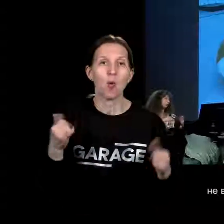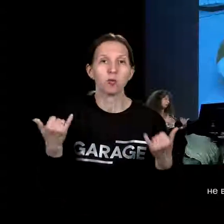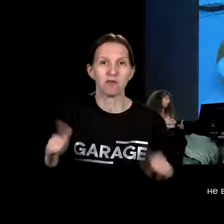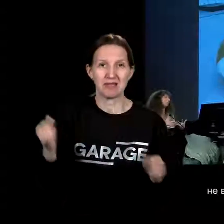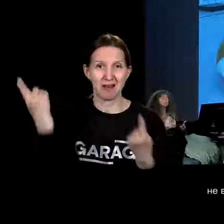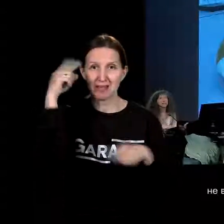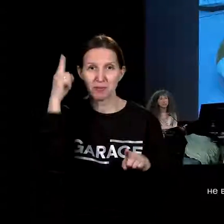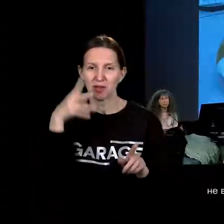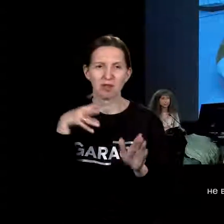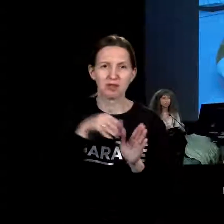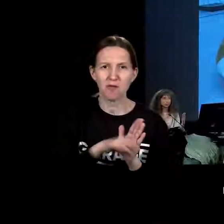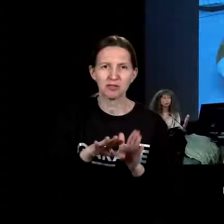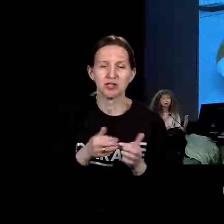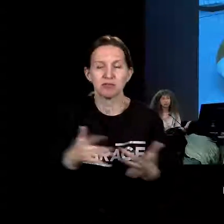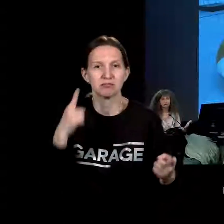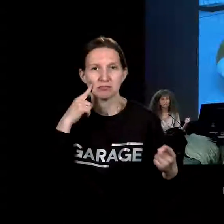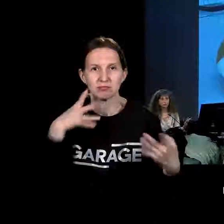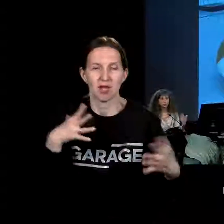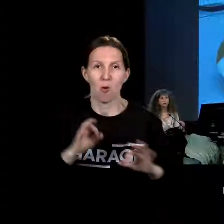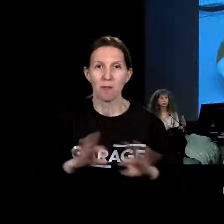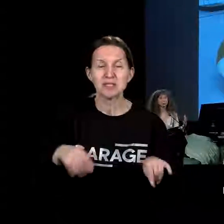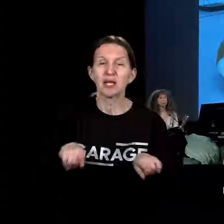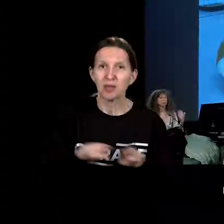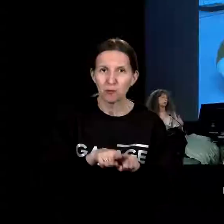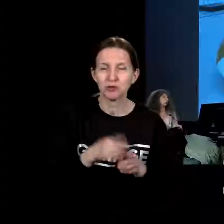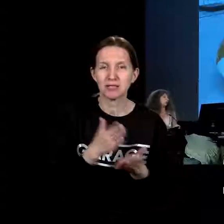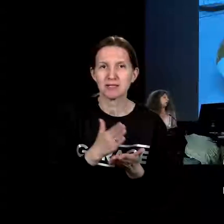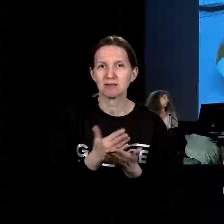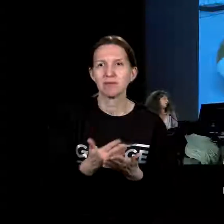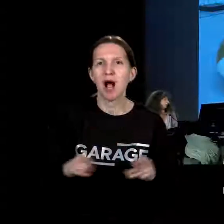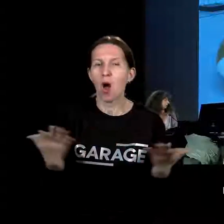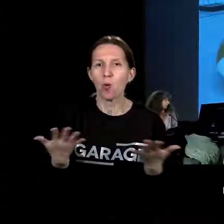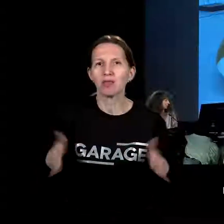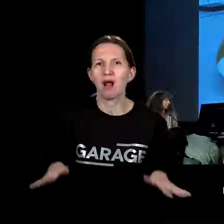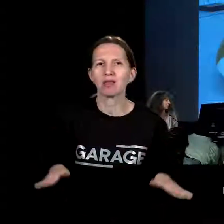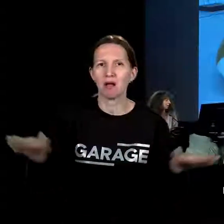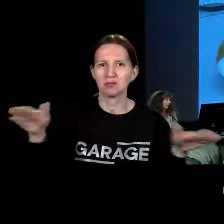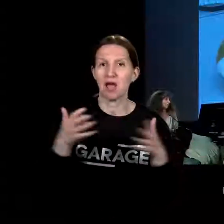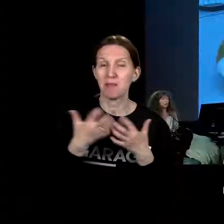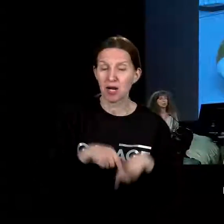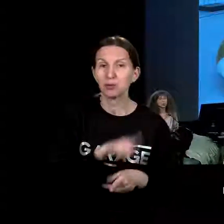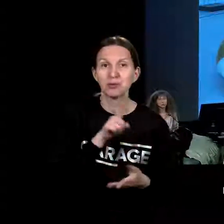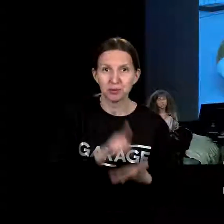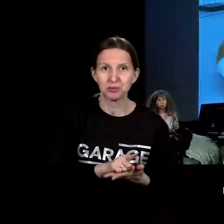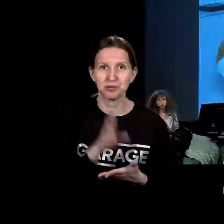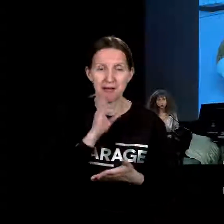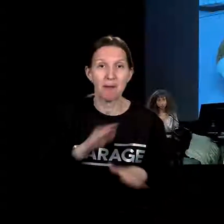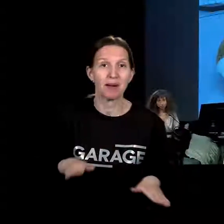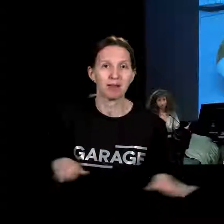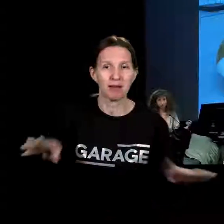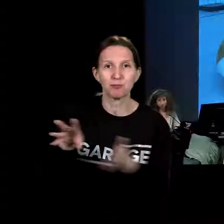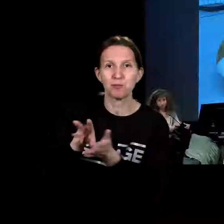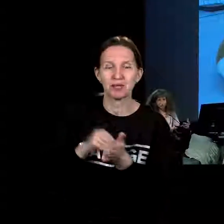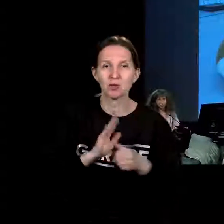какие внятные описания. Это уже летательный аппарат, который должен был летать по тому же